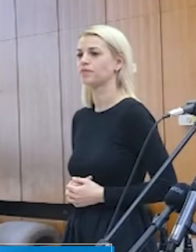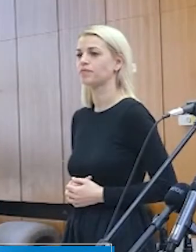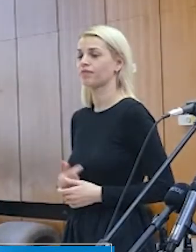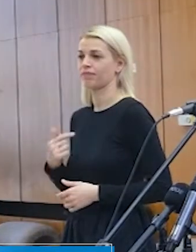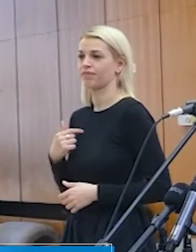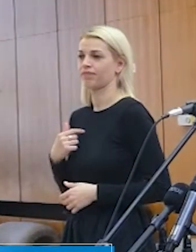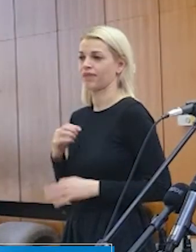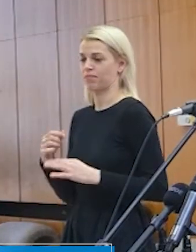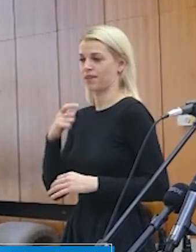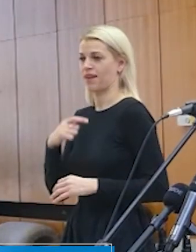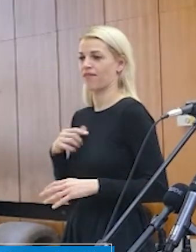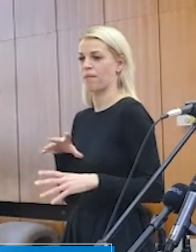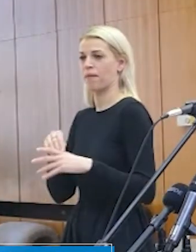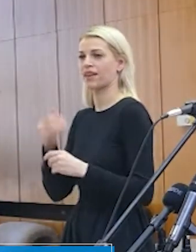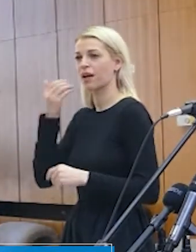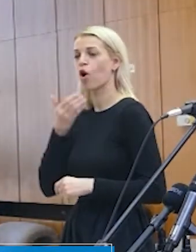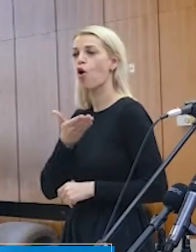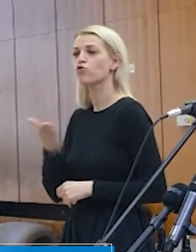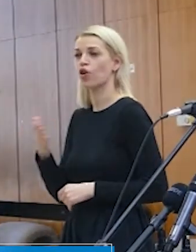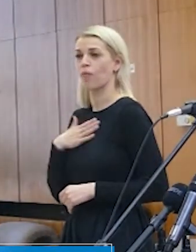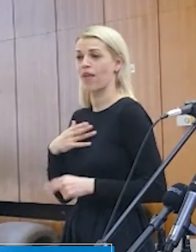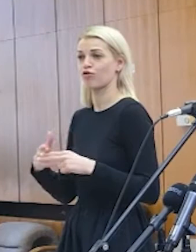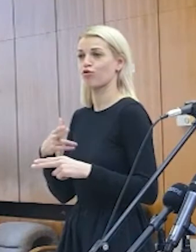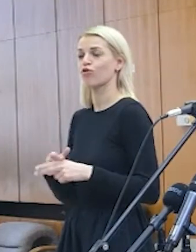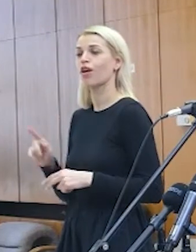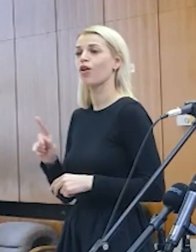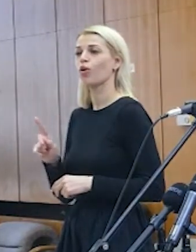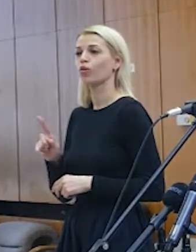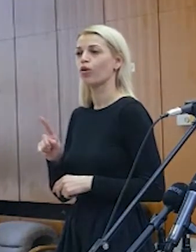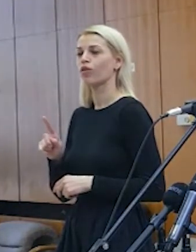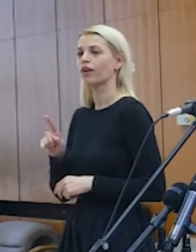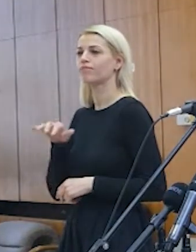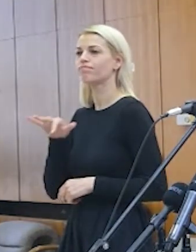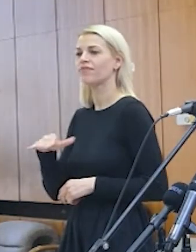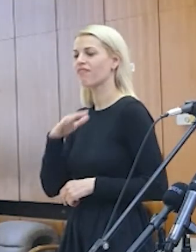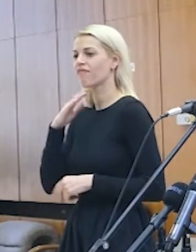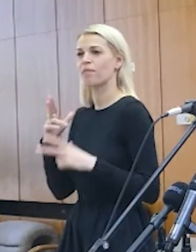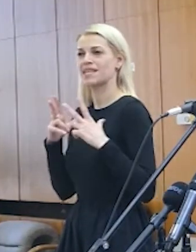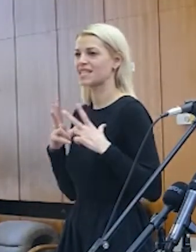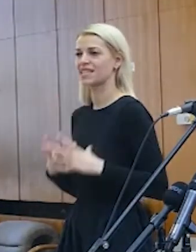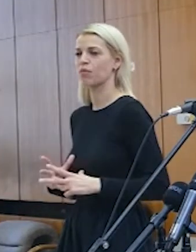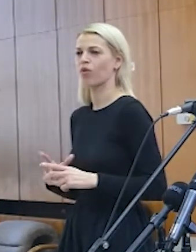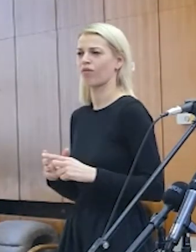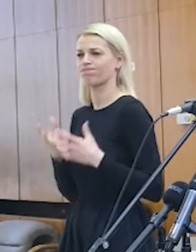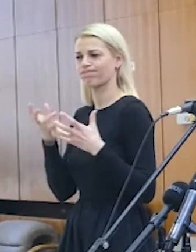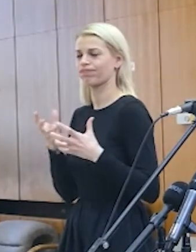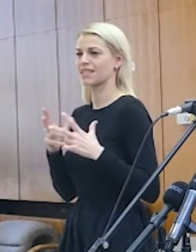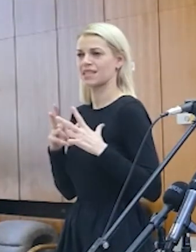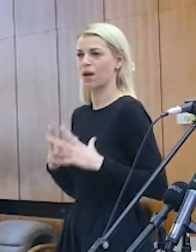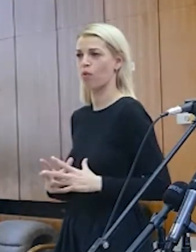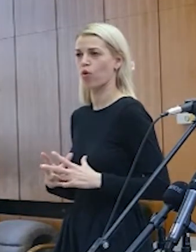patrím k tým občanom našej krajiny, ktorí sú veľmi znepokojení, extrémne